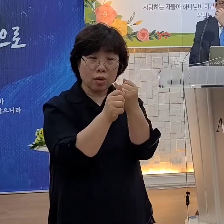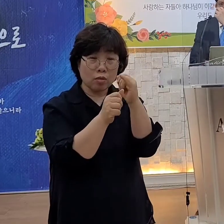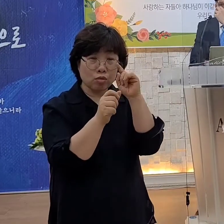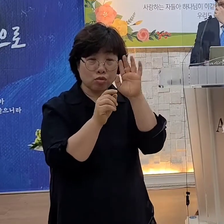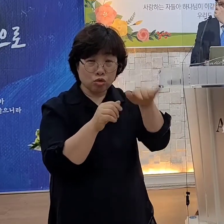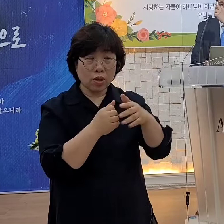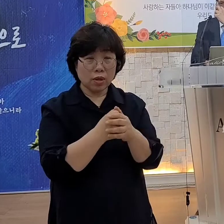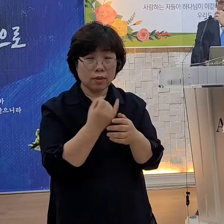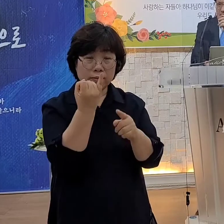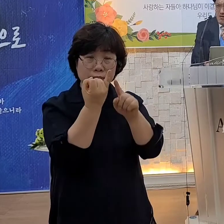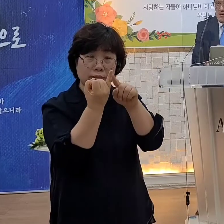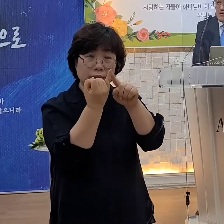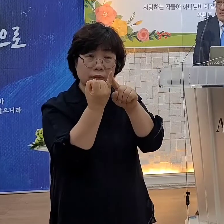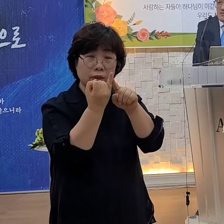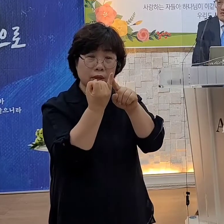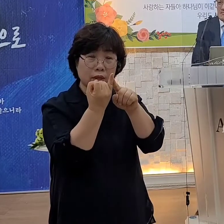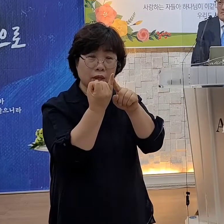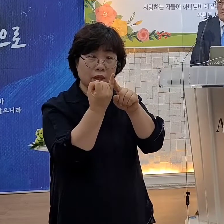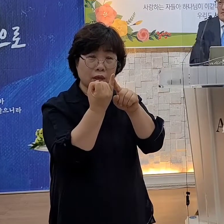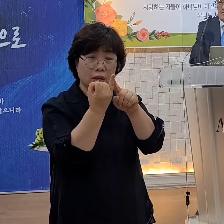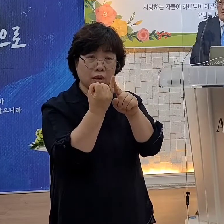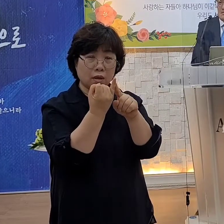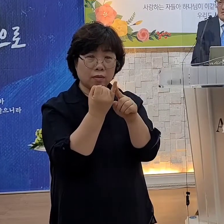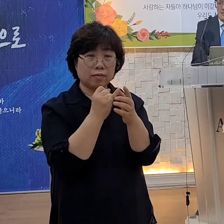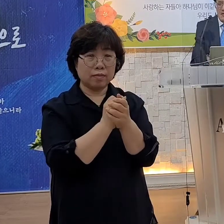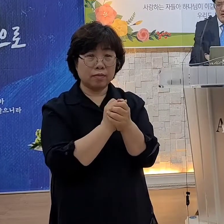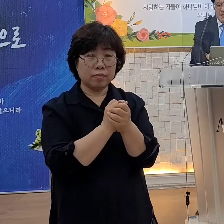그러면 아내라는 사람으로 바뀌게 되는데